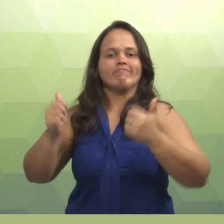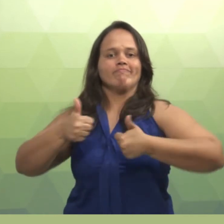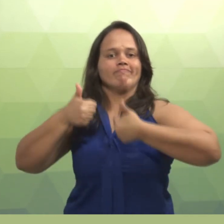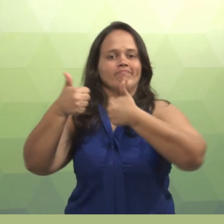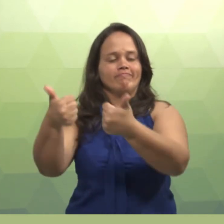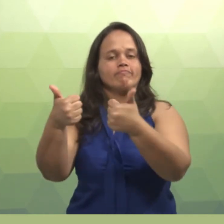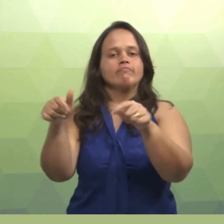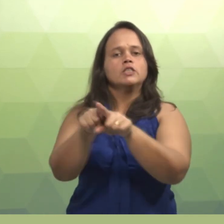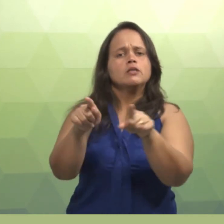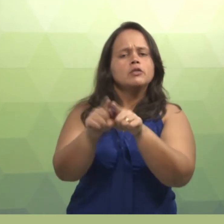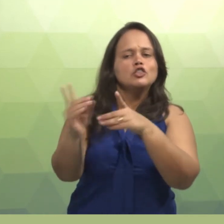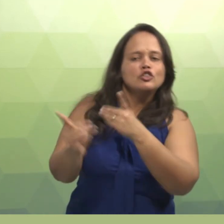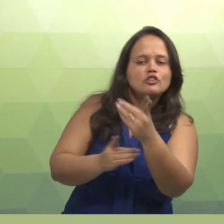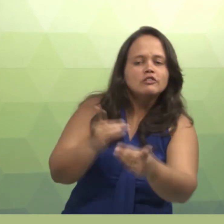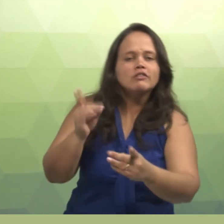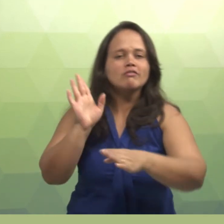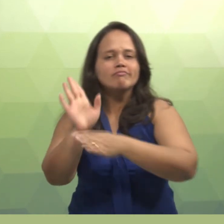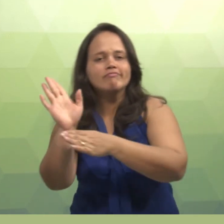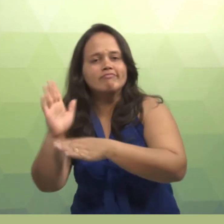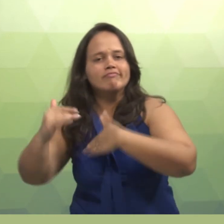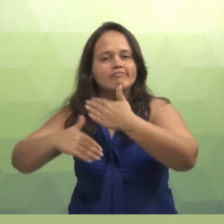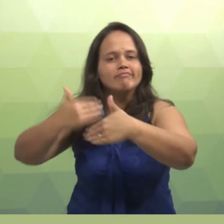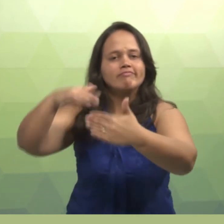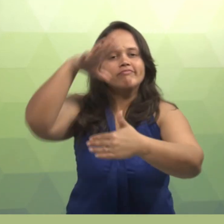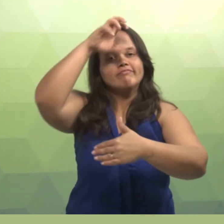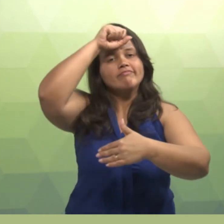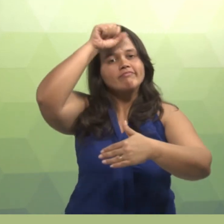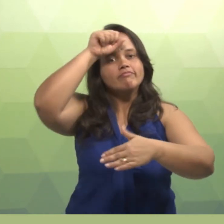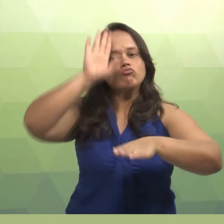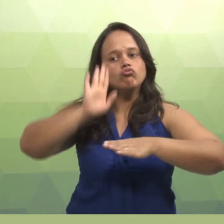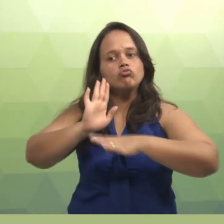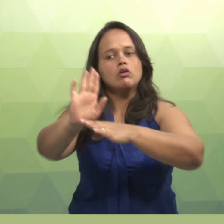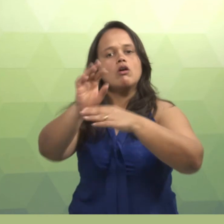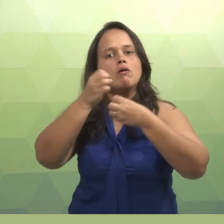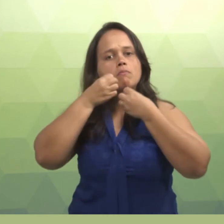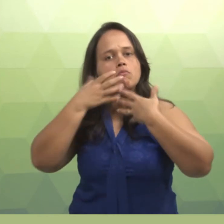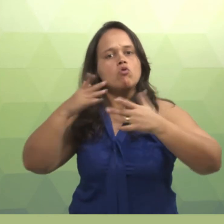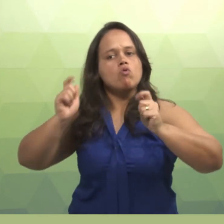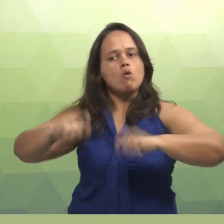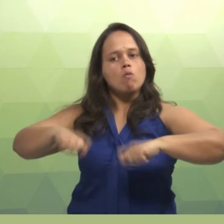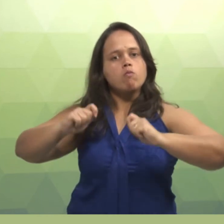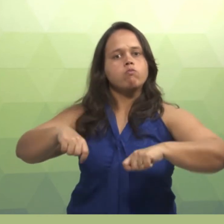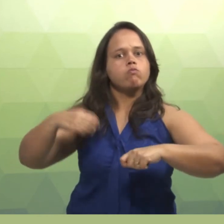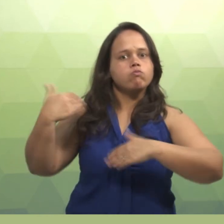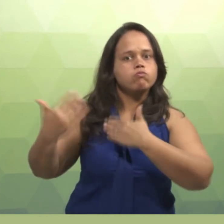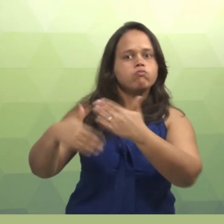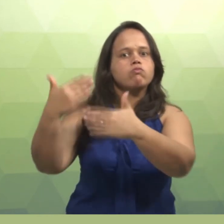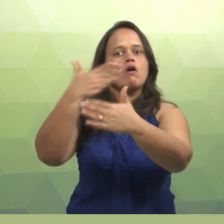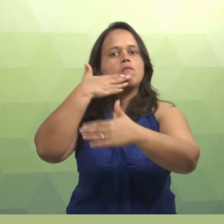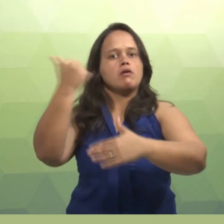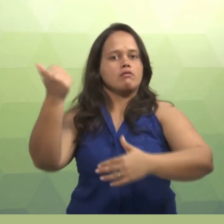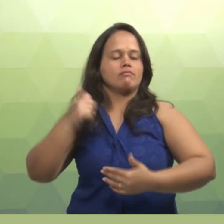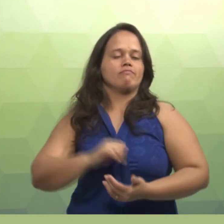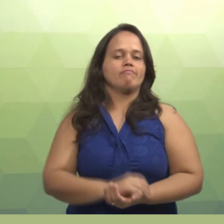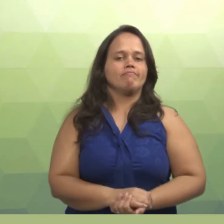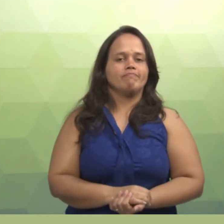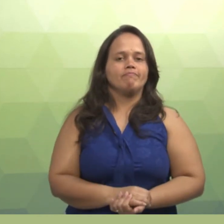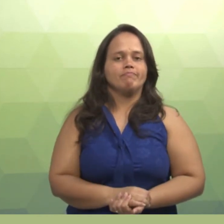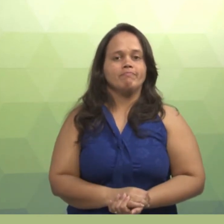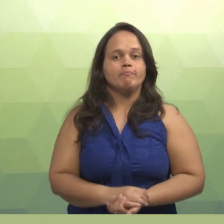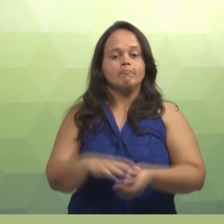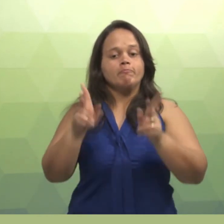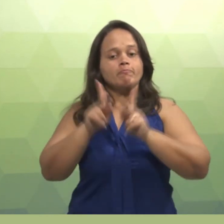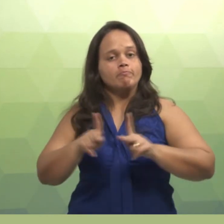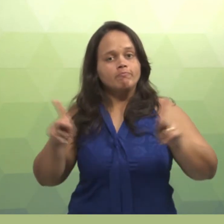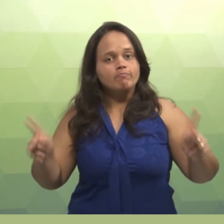aprendizagens dinâmicas que favoreçam o desenvolvimento de habilidades cada vez mais complexas. Quanto mais o professor